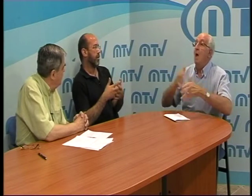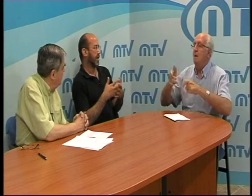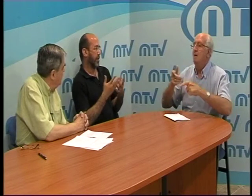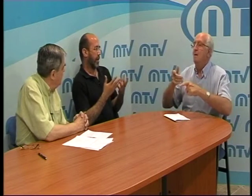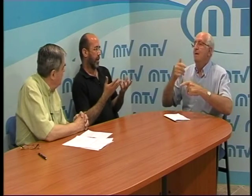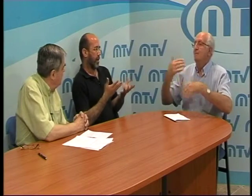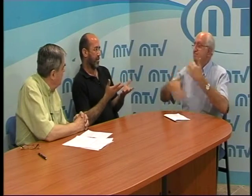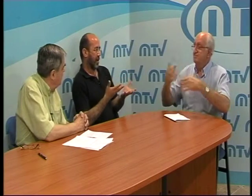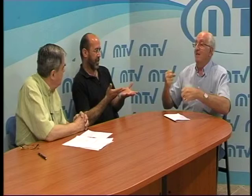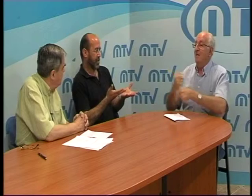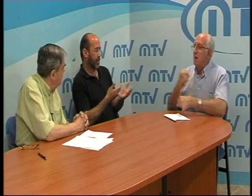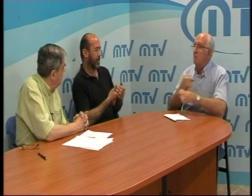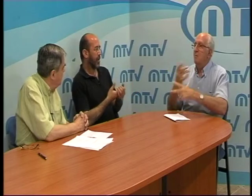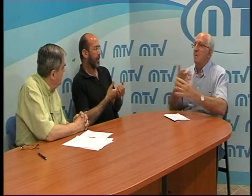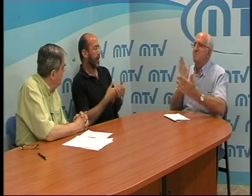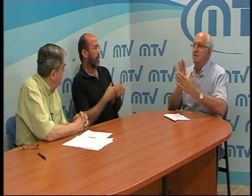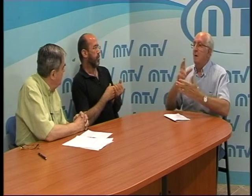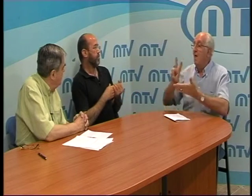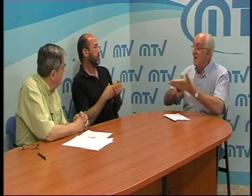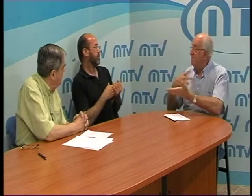y bueno, y hasta la fecha, ¿no?